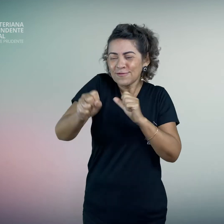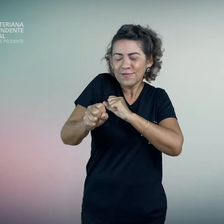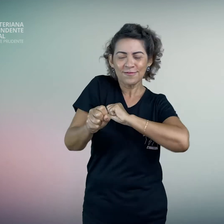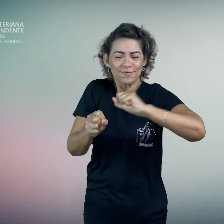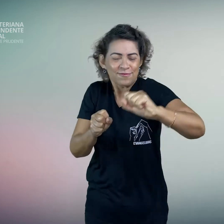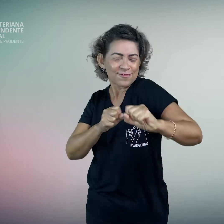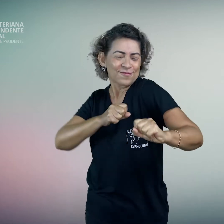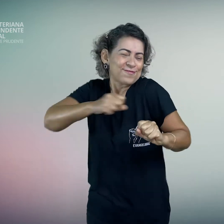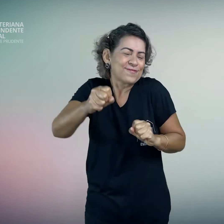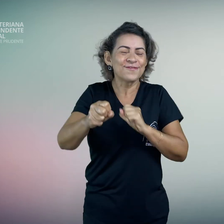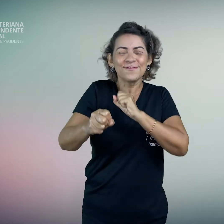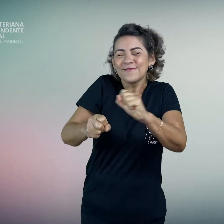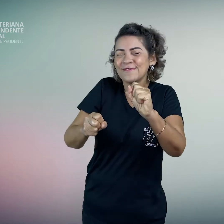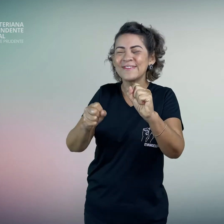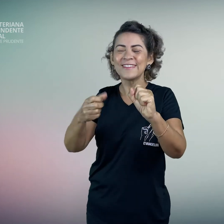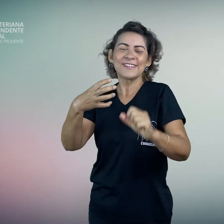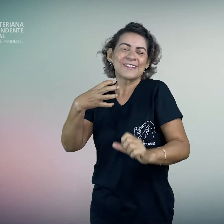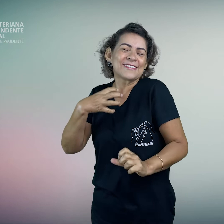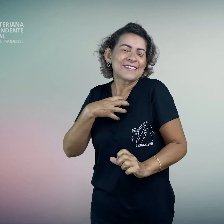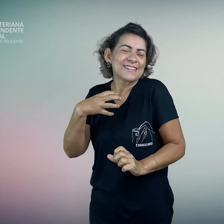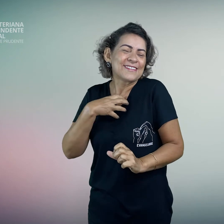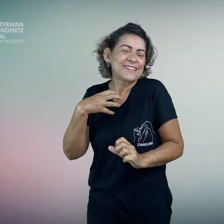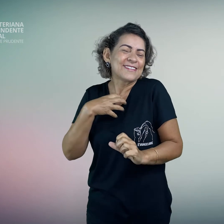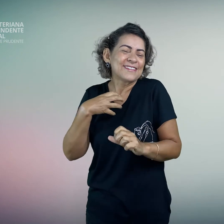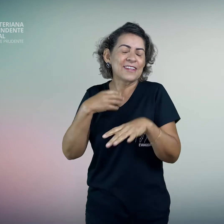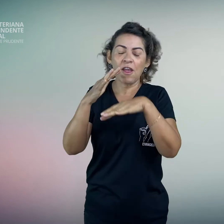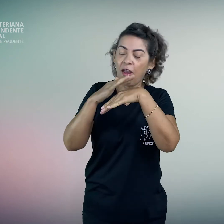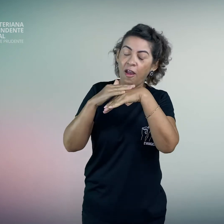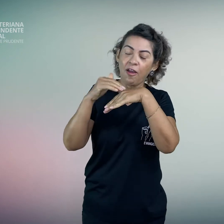ele, mostra como a criança sente,